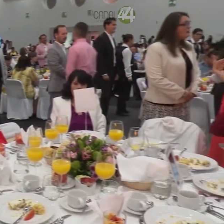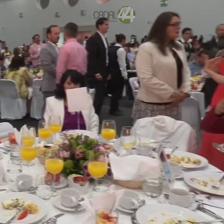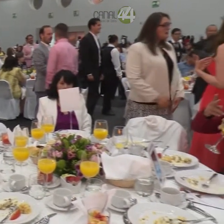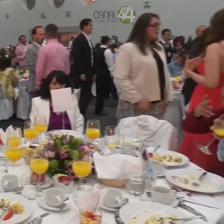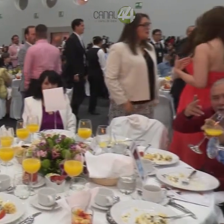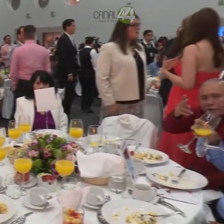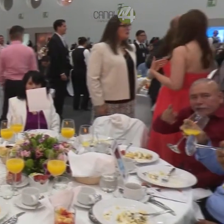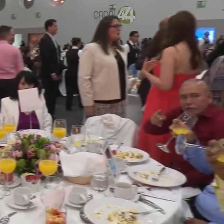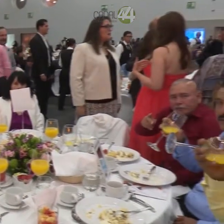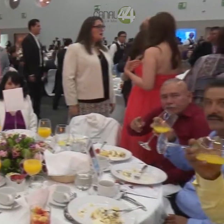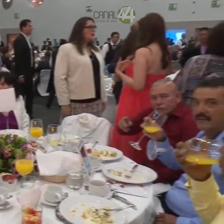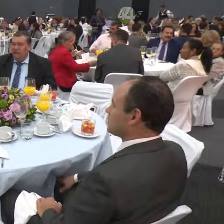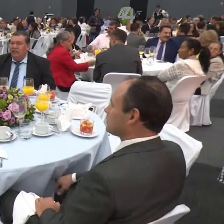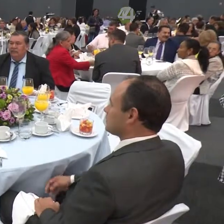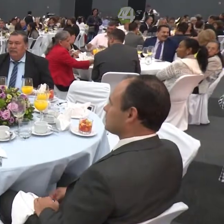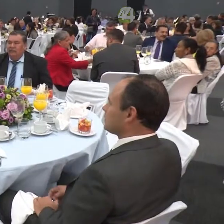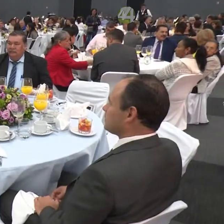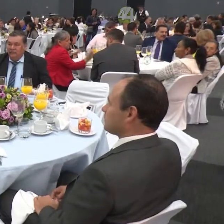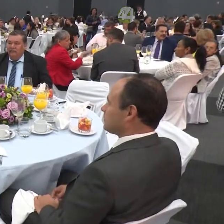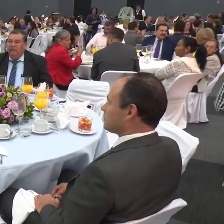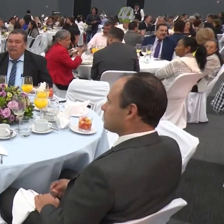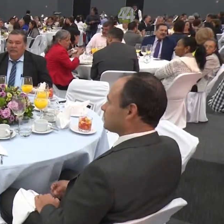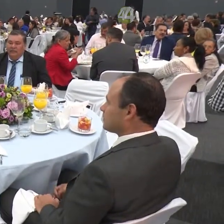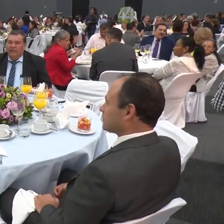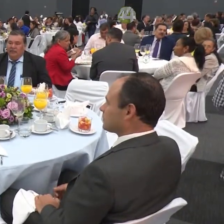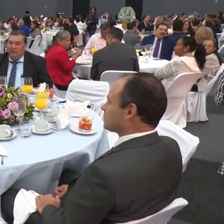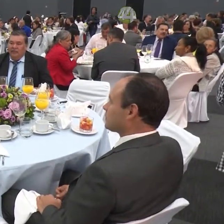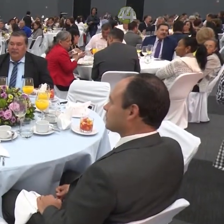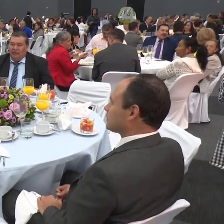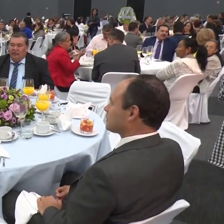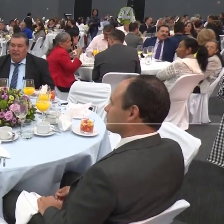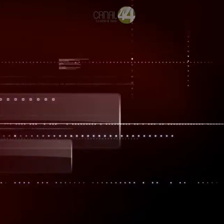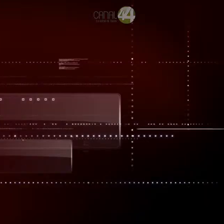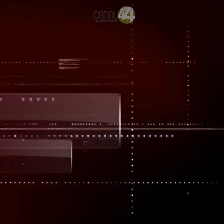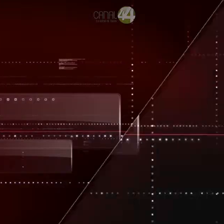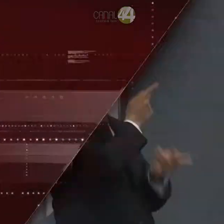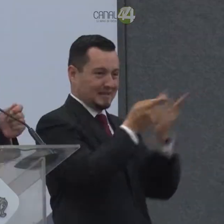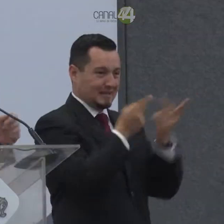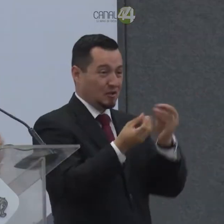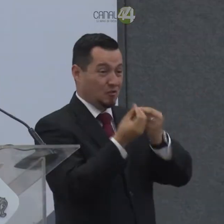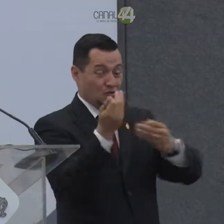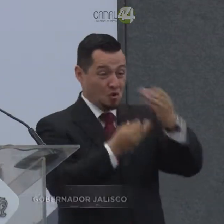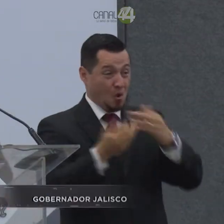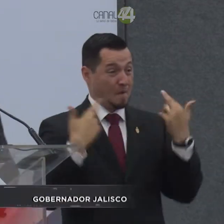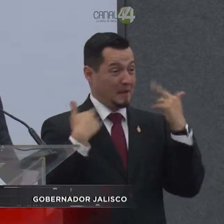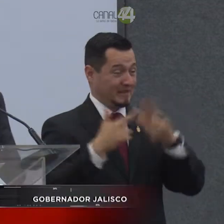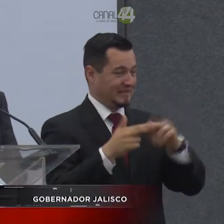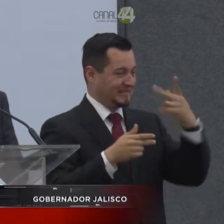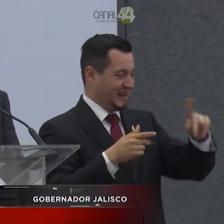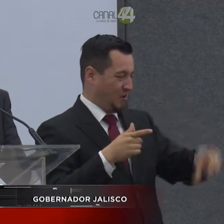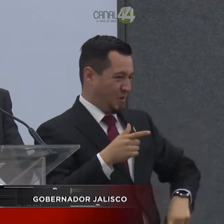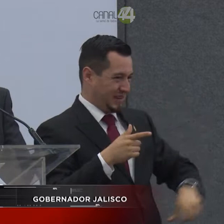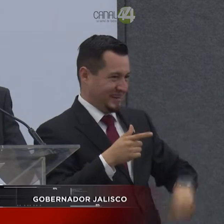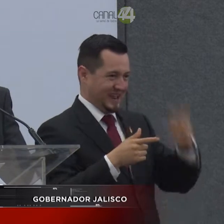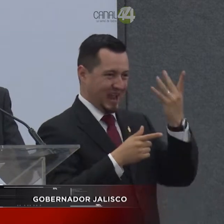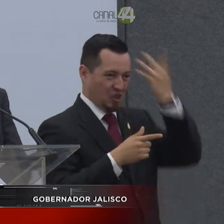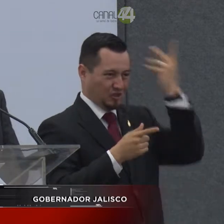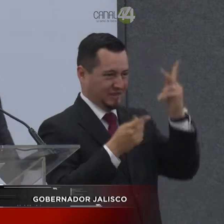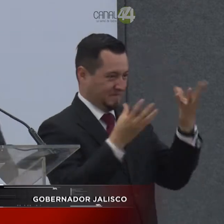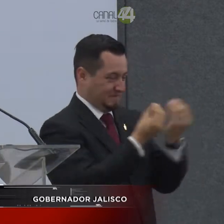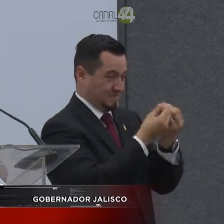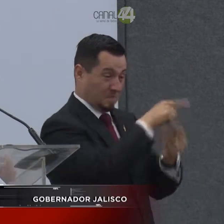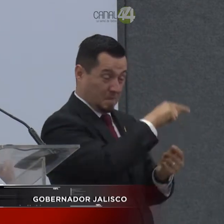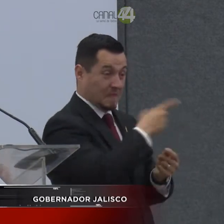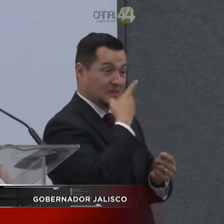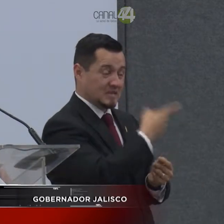Multigrado, a pesar de que las escuelas de la entidad se caen a pedazos. Cuando yo voy a un evento con los maestros,